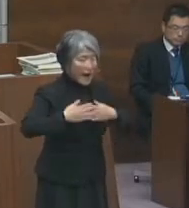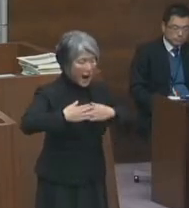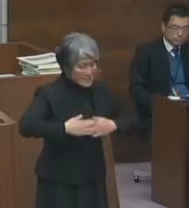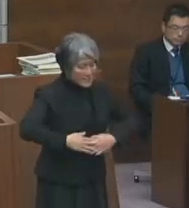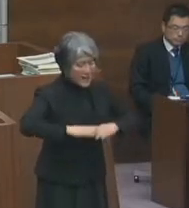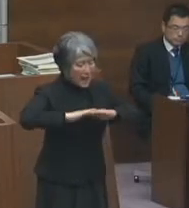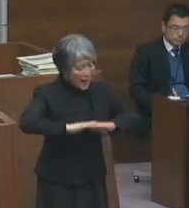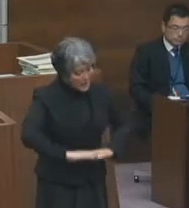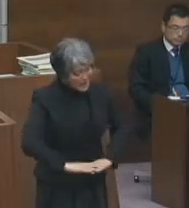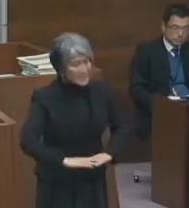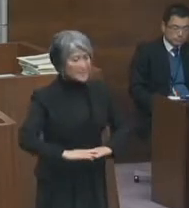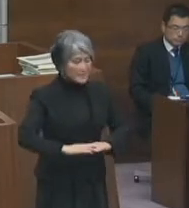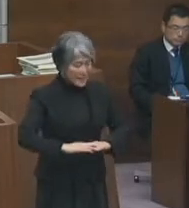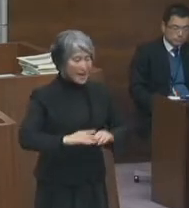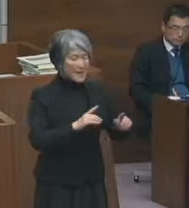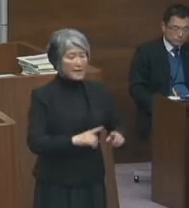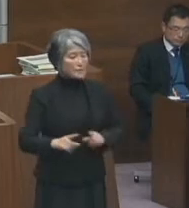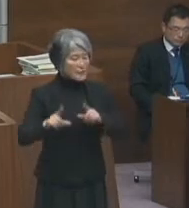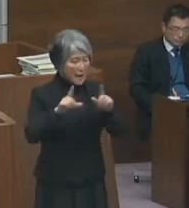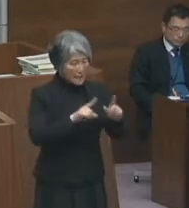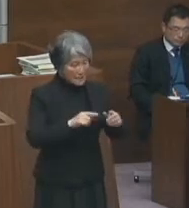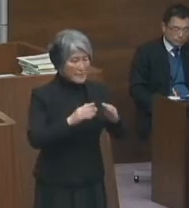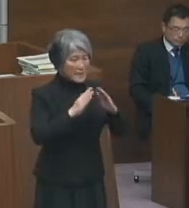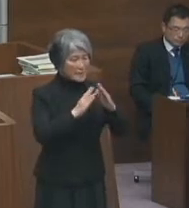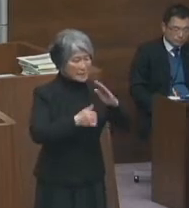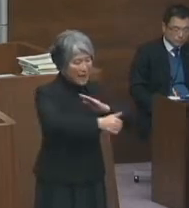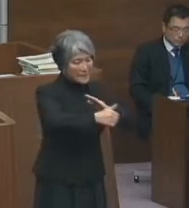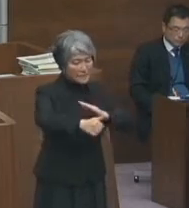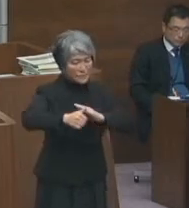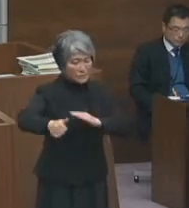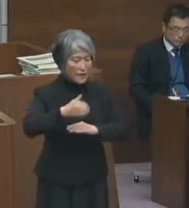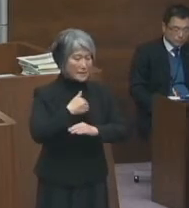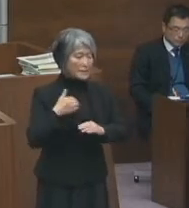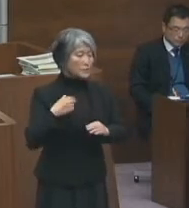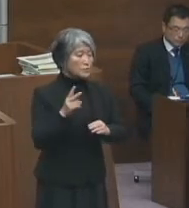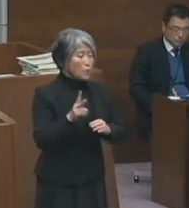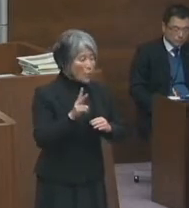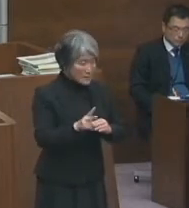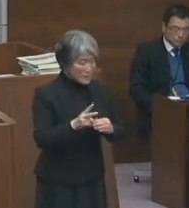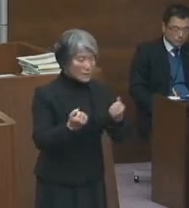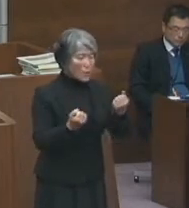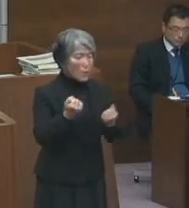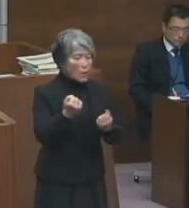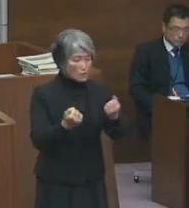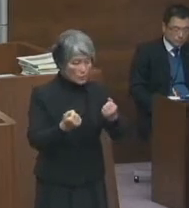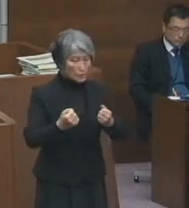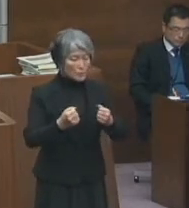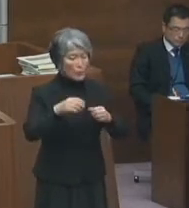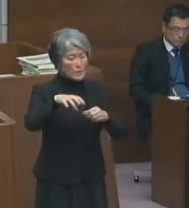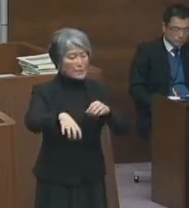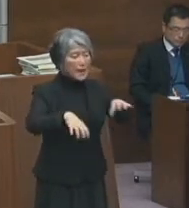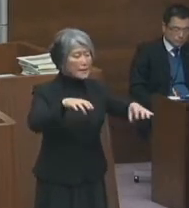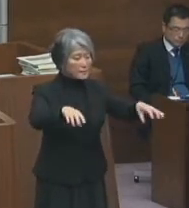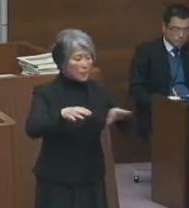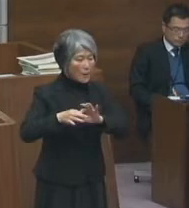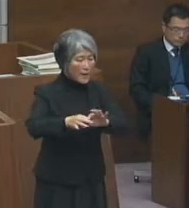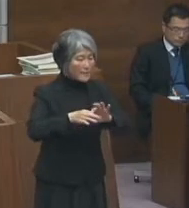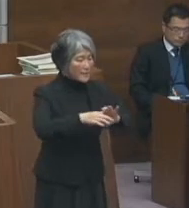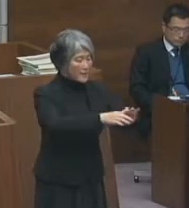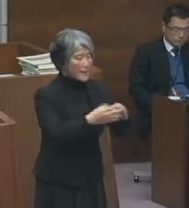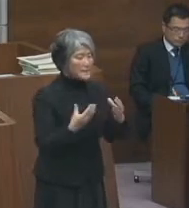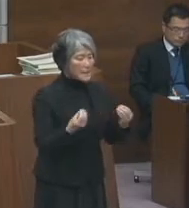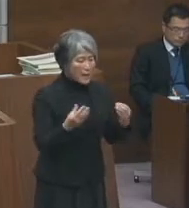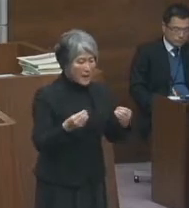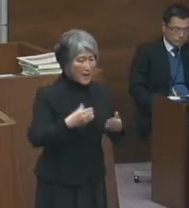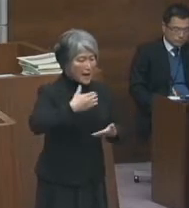市内の駅周辺地区において、交通事業者等の関係機関と連携しながら、駅施設へのエレベーターの設置はもとより、駅や公共